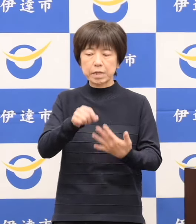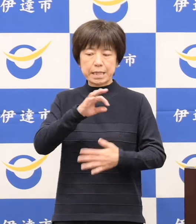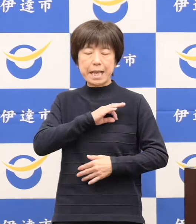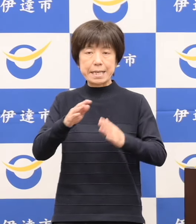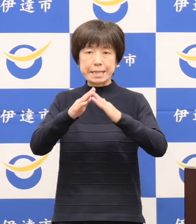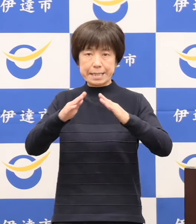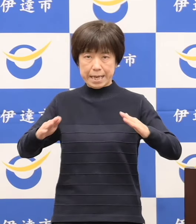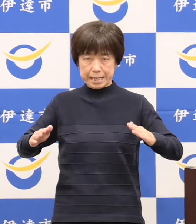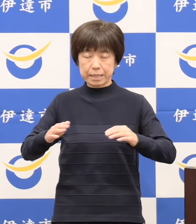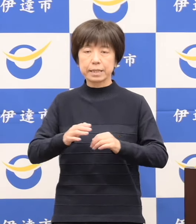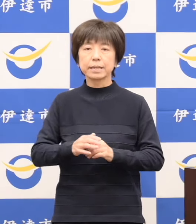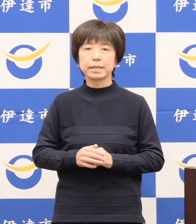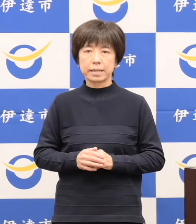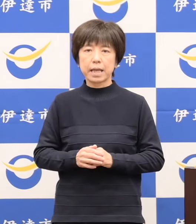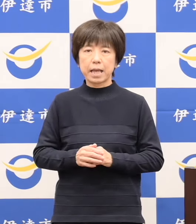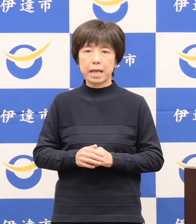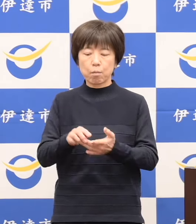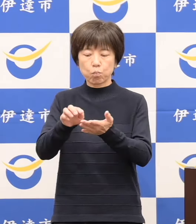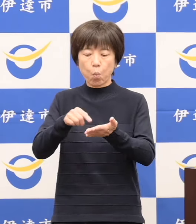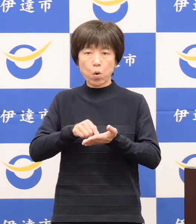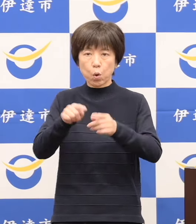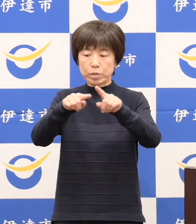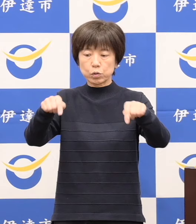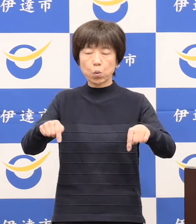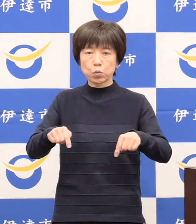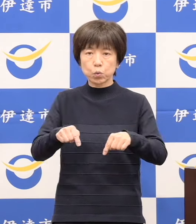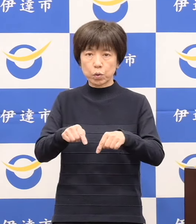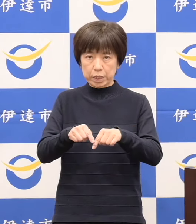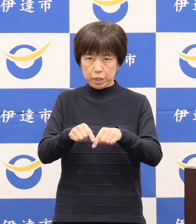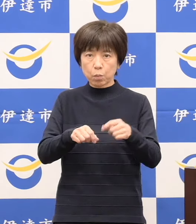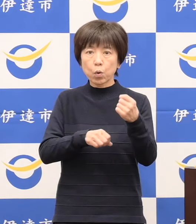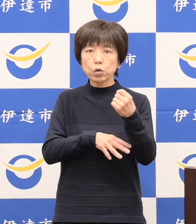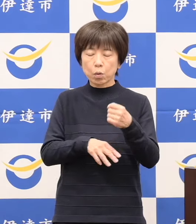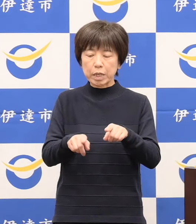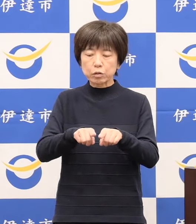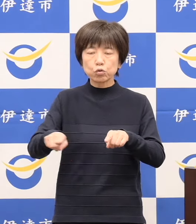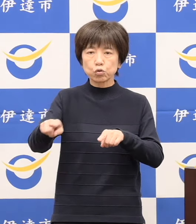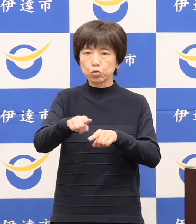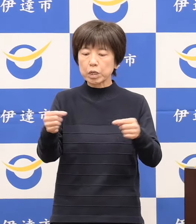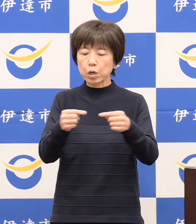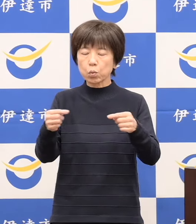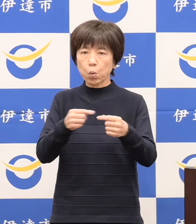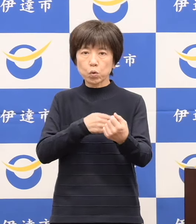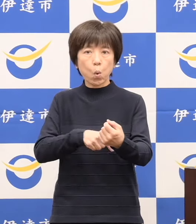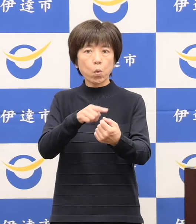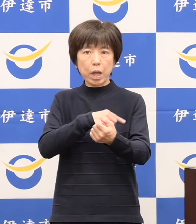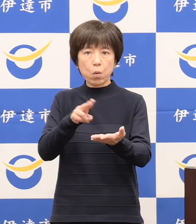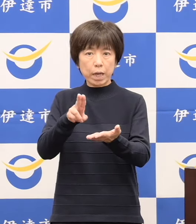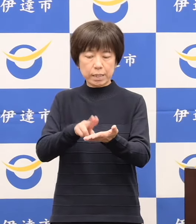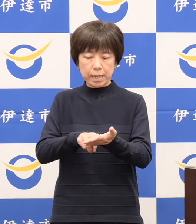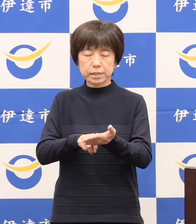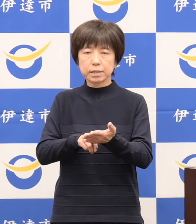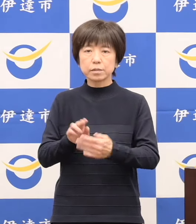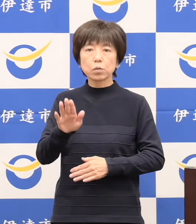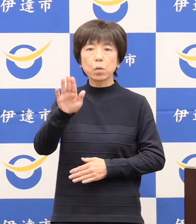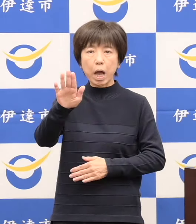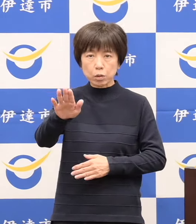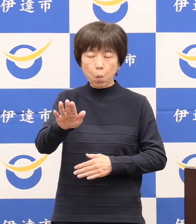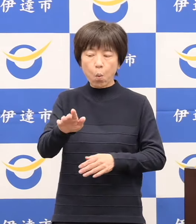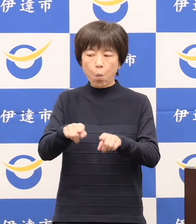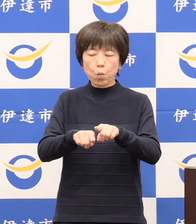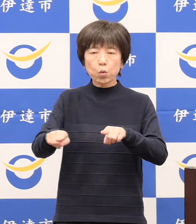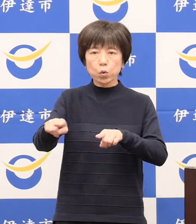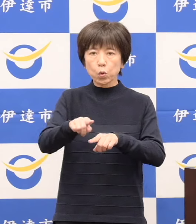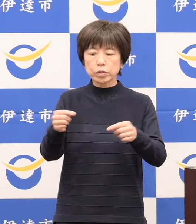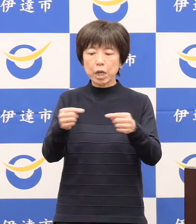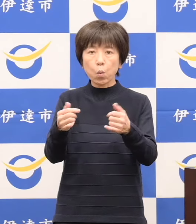によりまして応募書類等をもとに優先交渉権を決定をし、その後優先交渉者